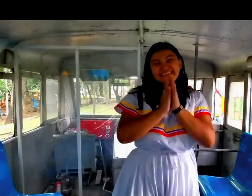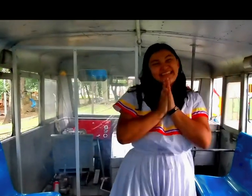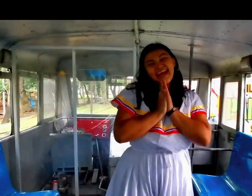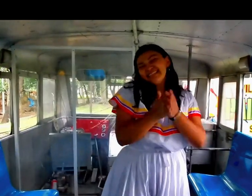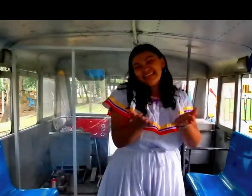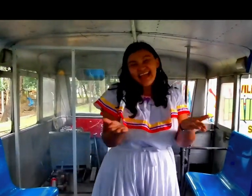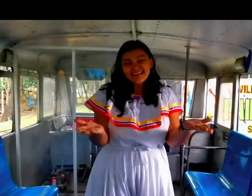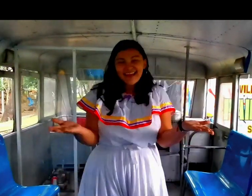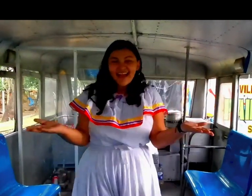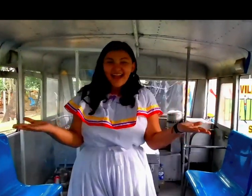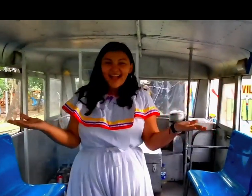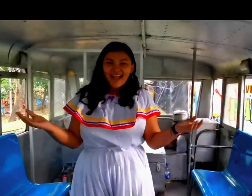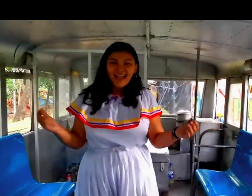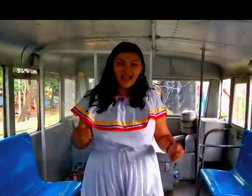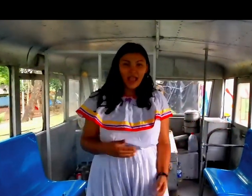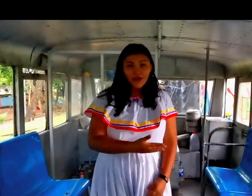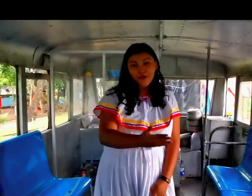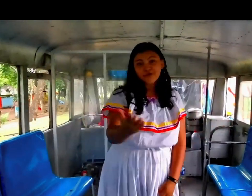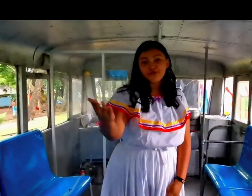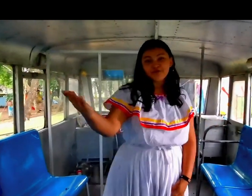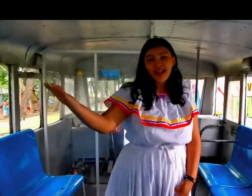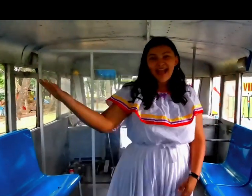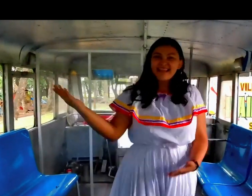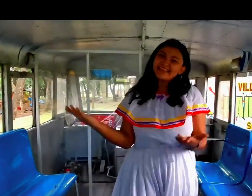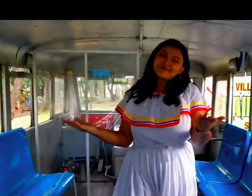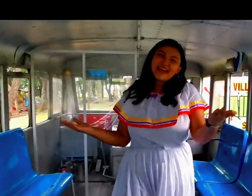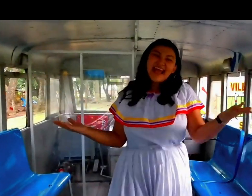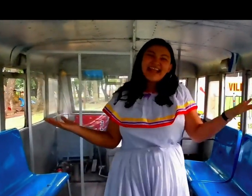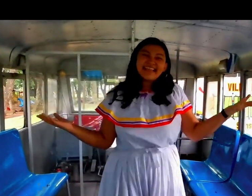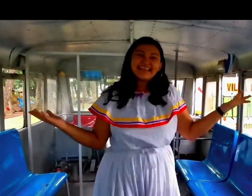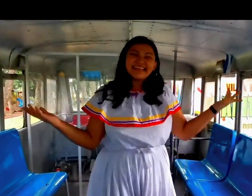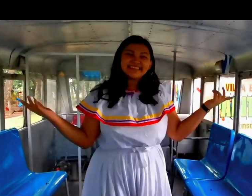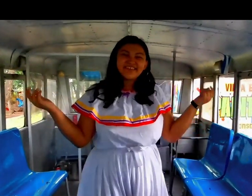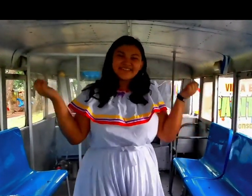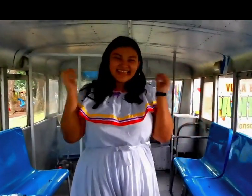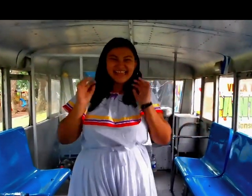bendita tierra, con tus playas paraísos de